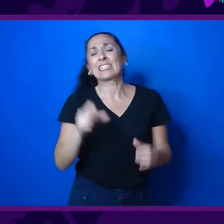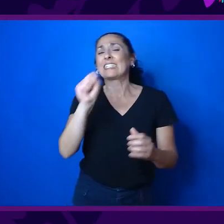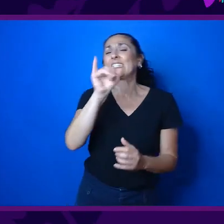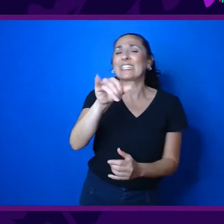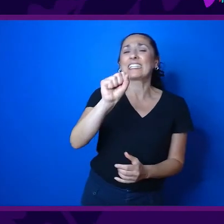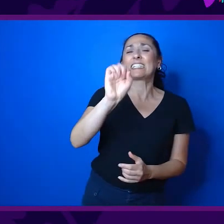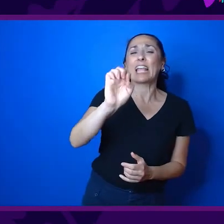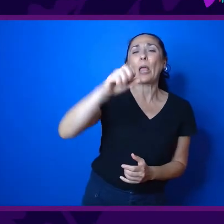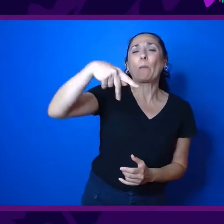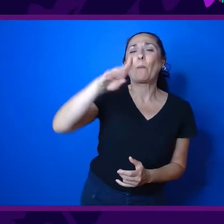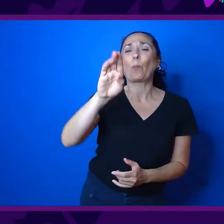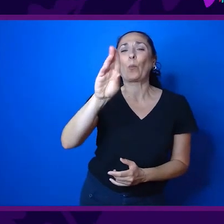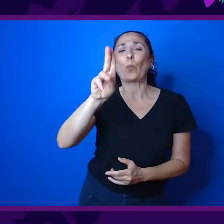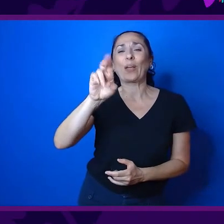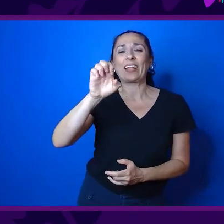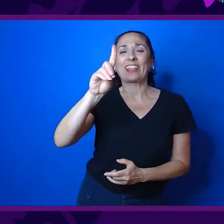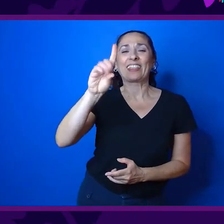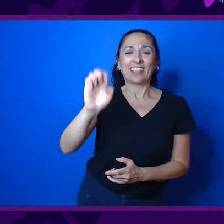puede.